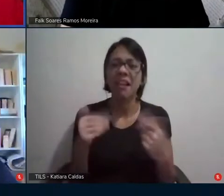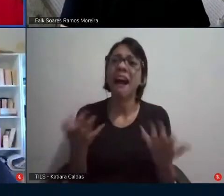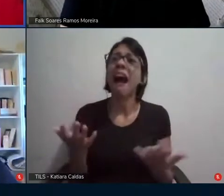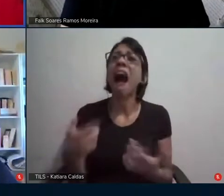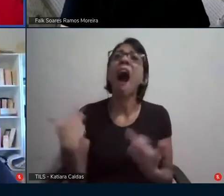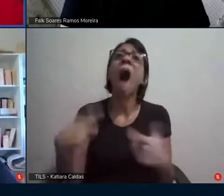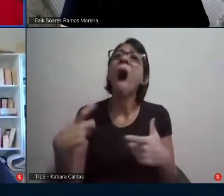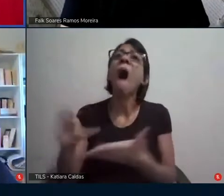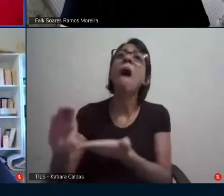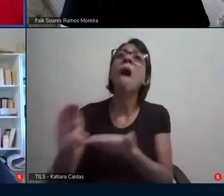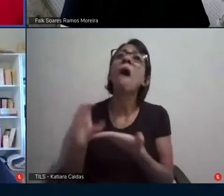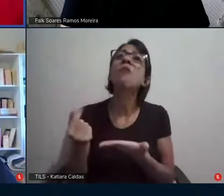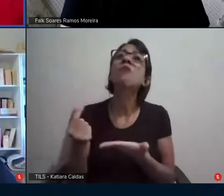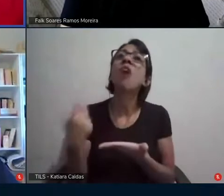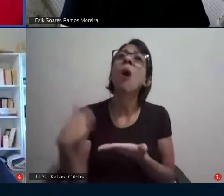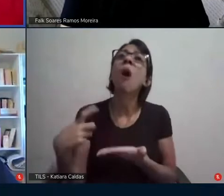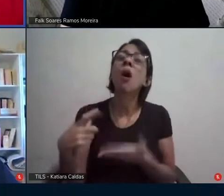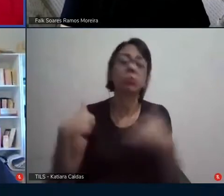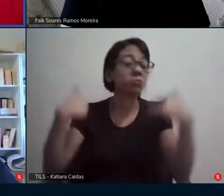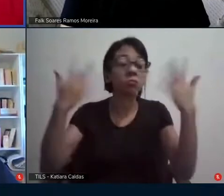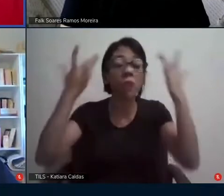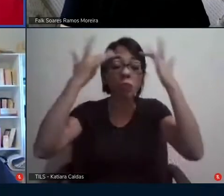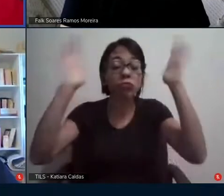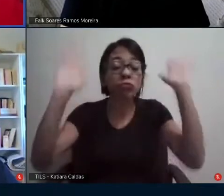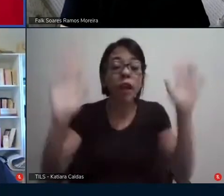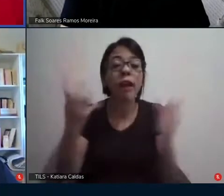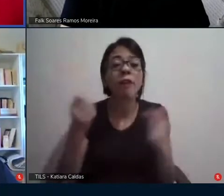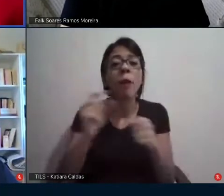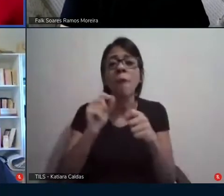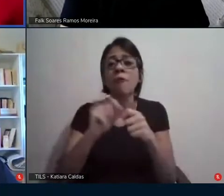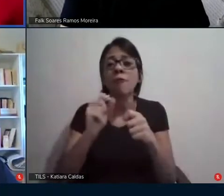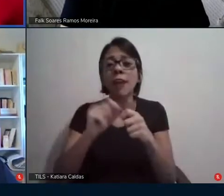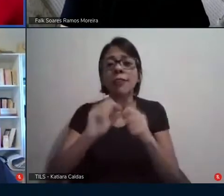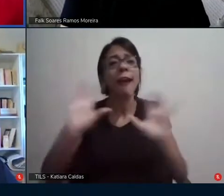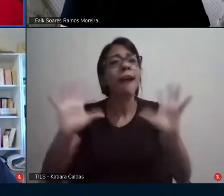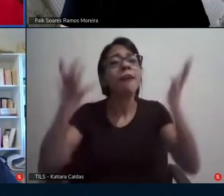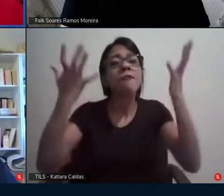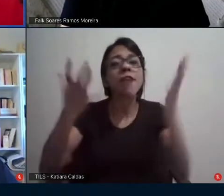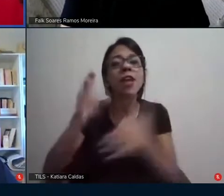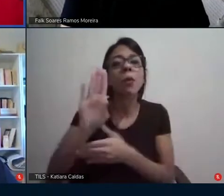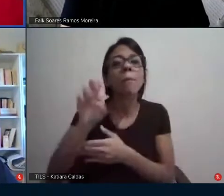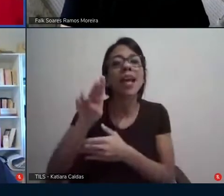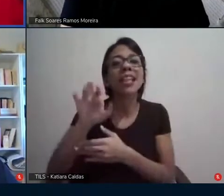tirar dinheiro? Não sei, vamos fazer coisa beneficente, vamos fazer